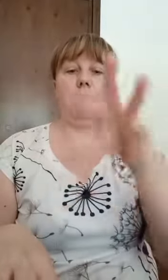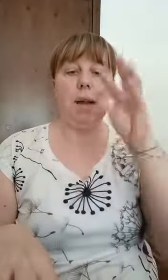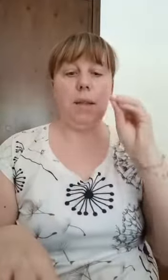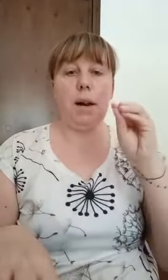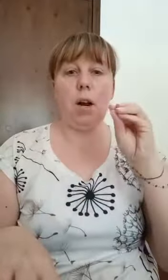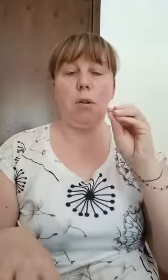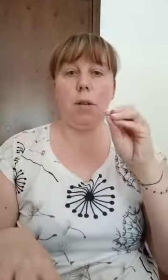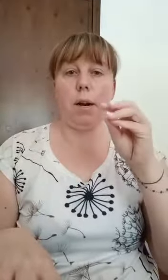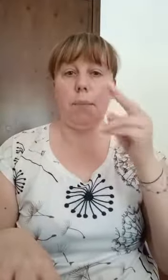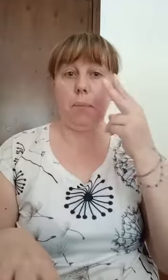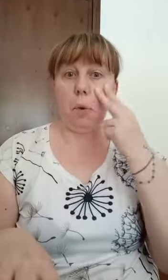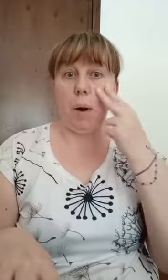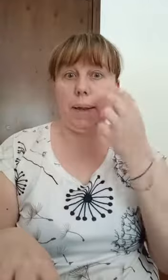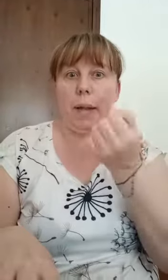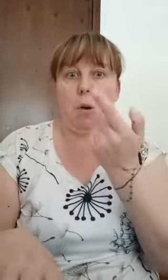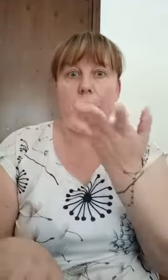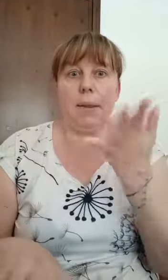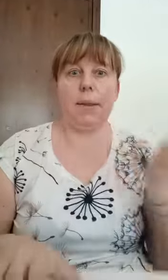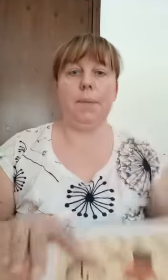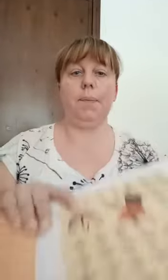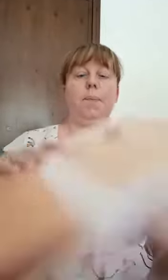raccogliere guardate qua